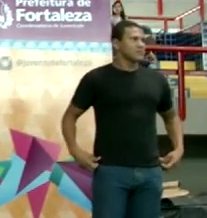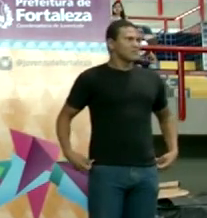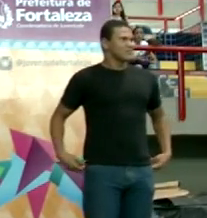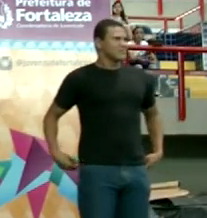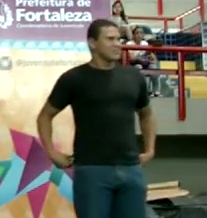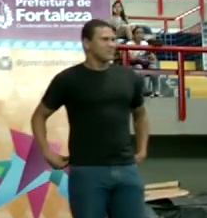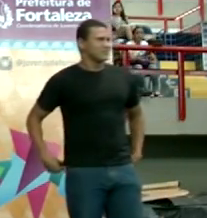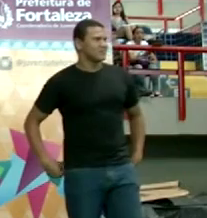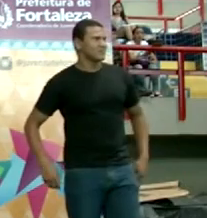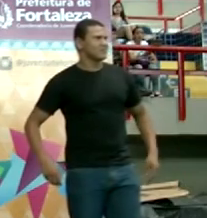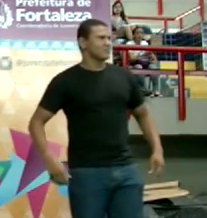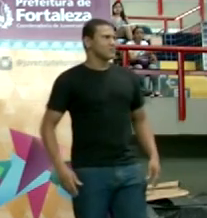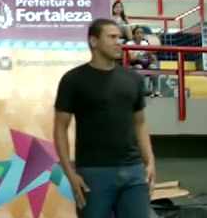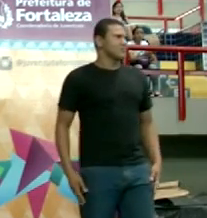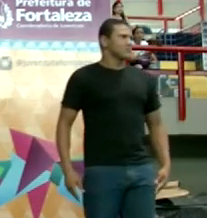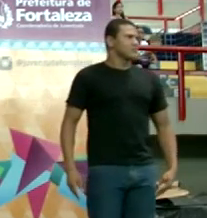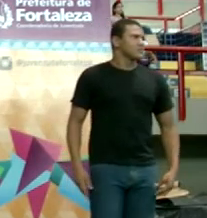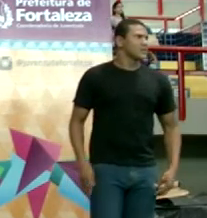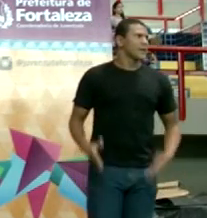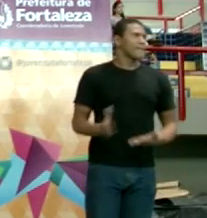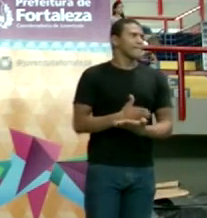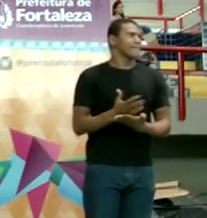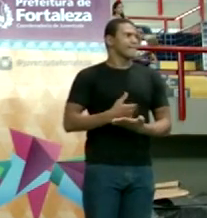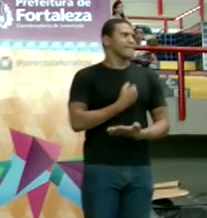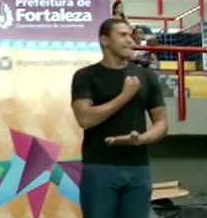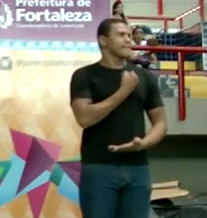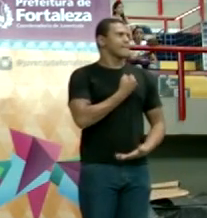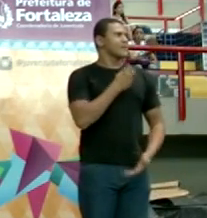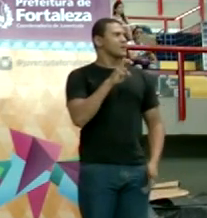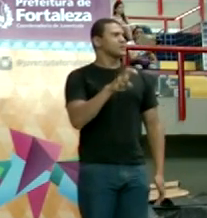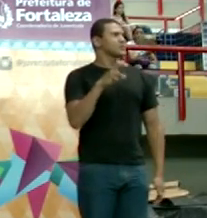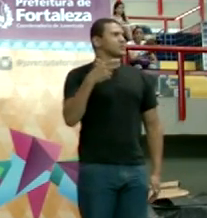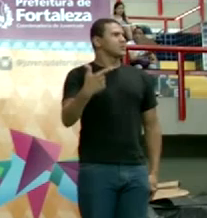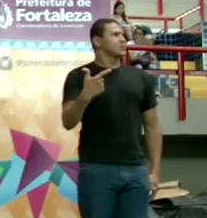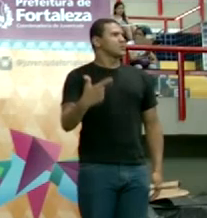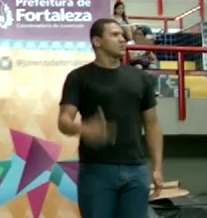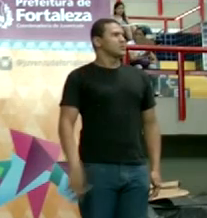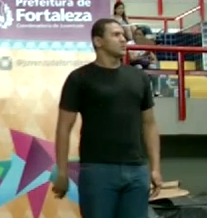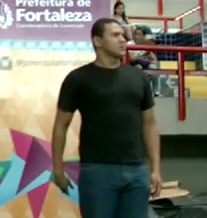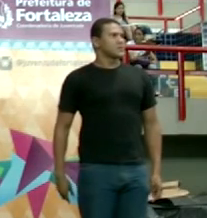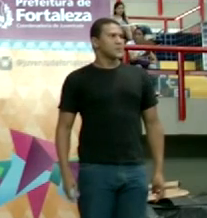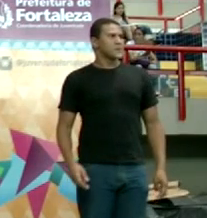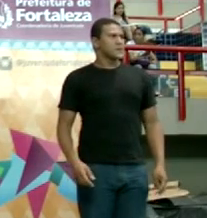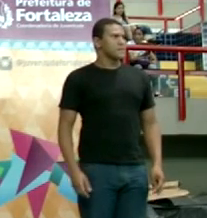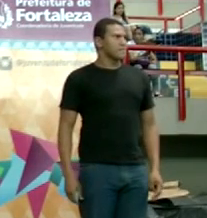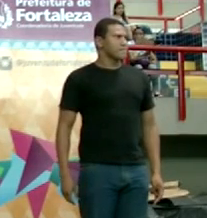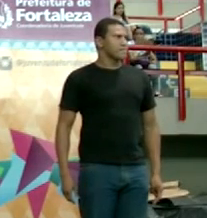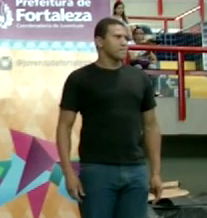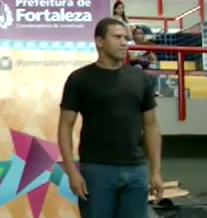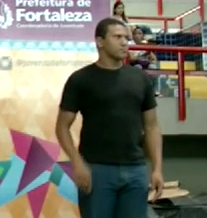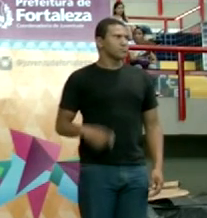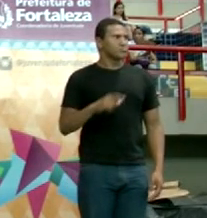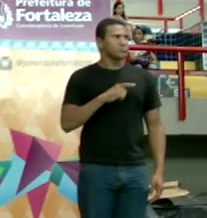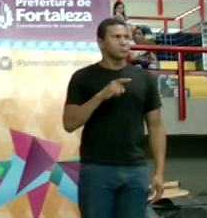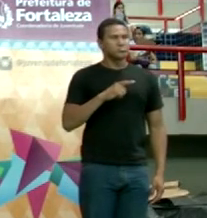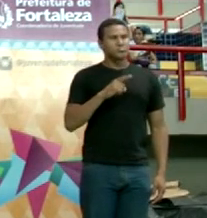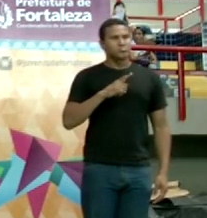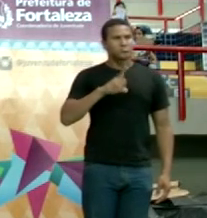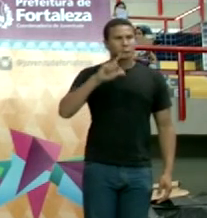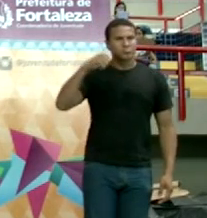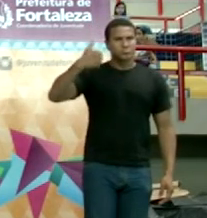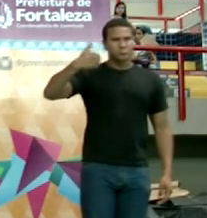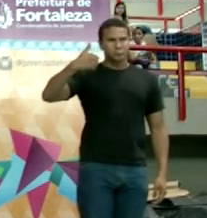vamos lá, página 52, né? Isso. A primeira questão,